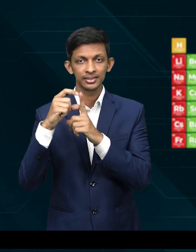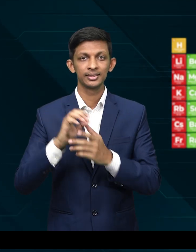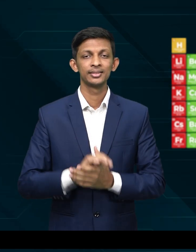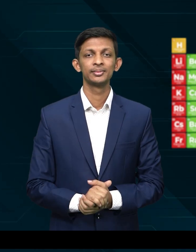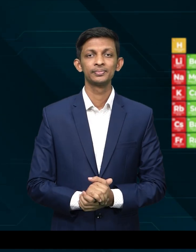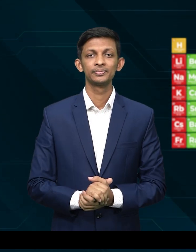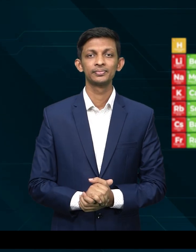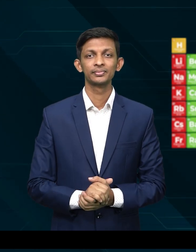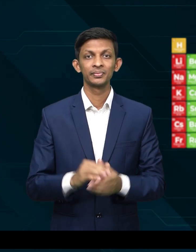आणि Bi.